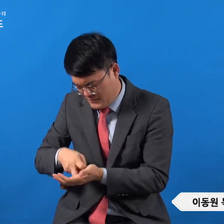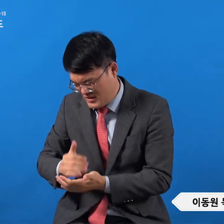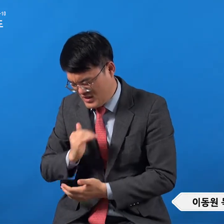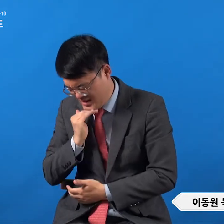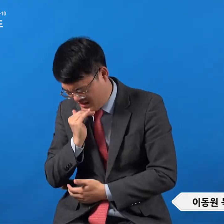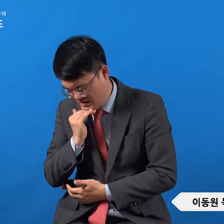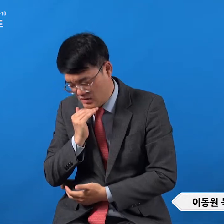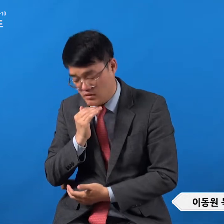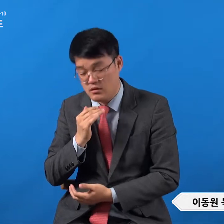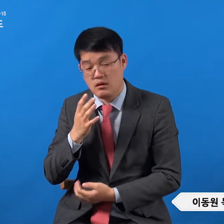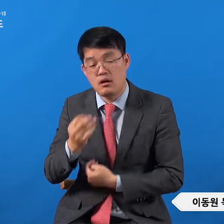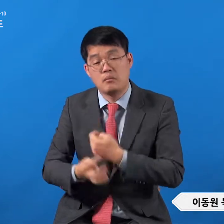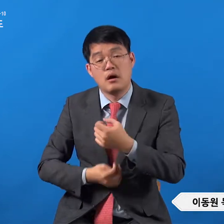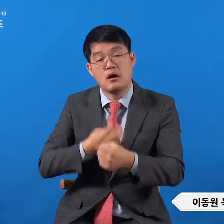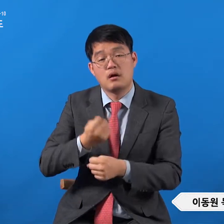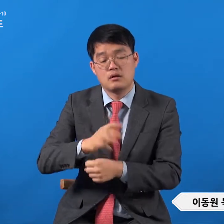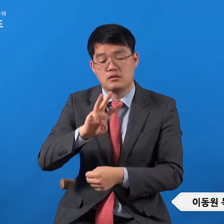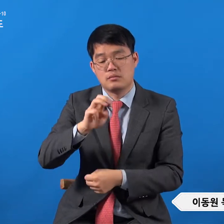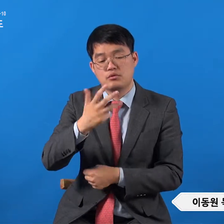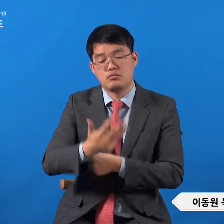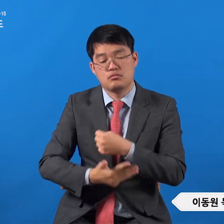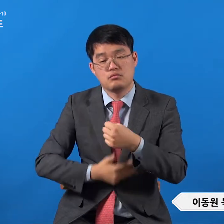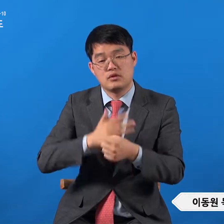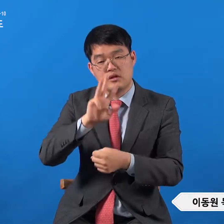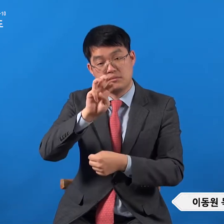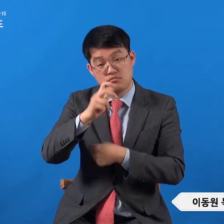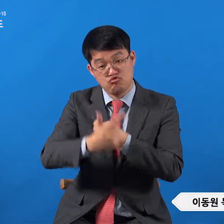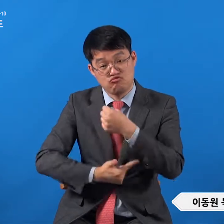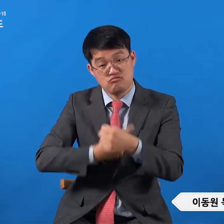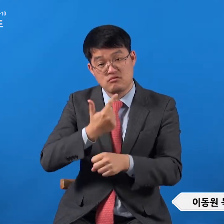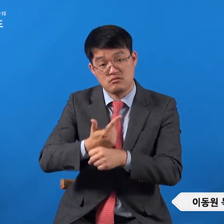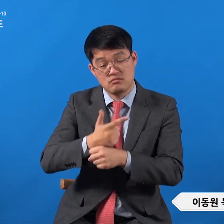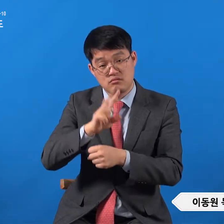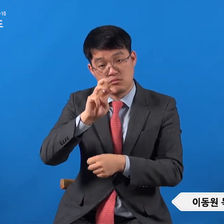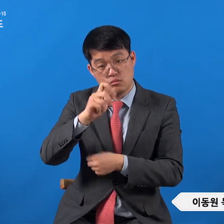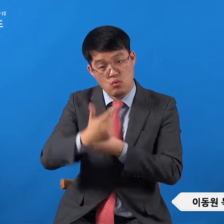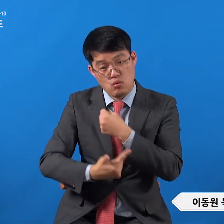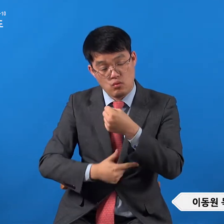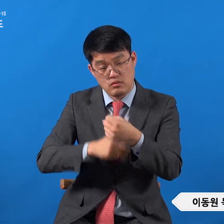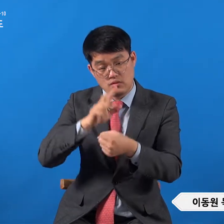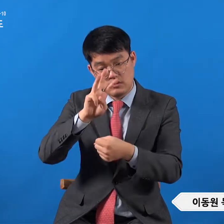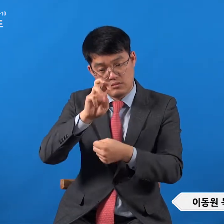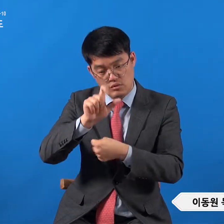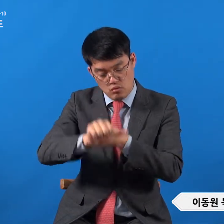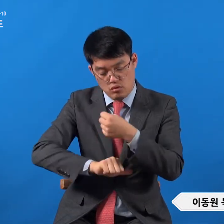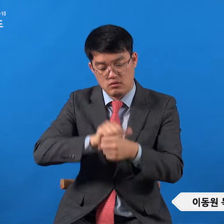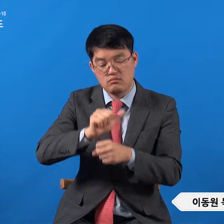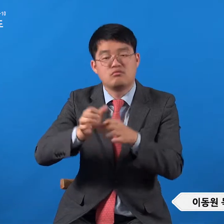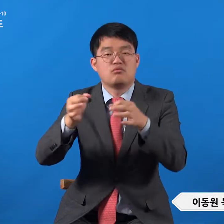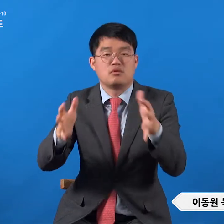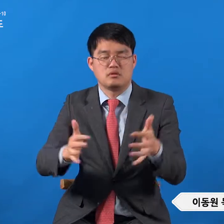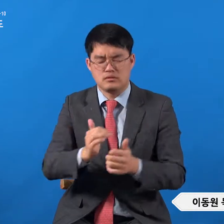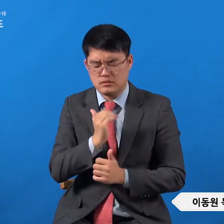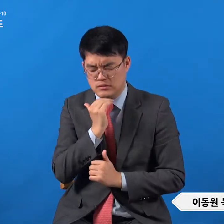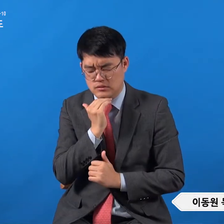얼마나 기다렸나요? 35년. 그렇습니다. 35년을 기다리며 기도했던